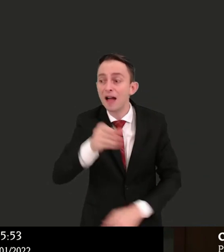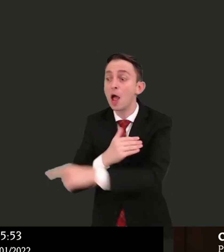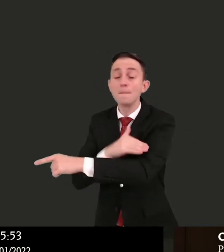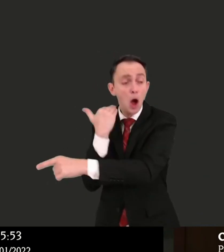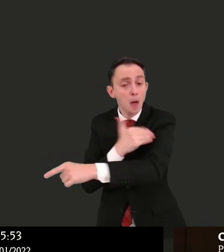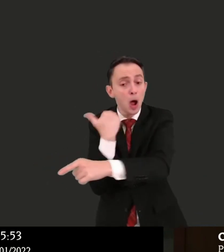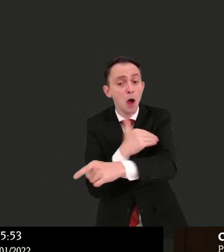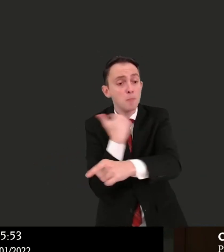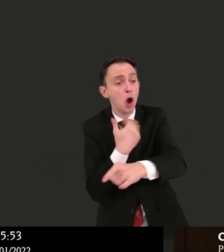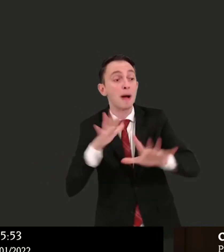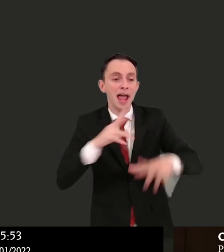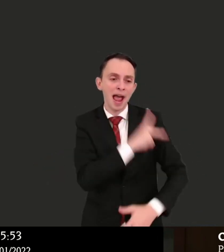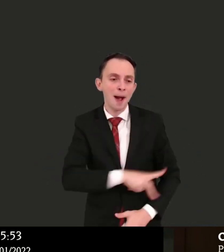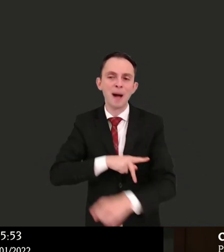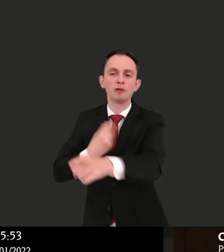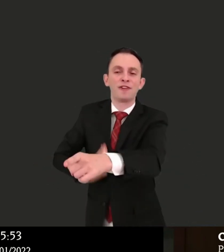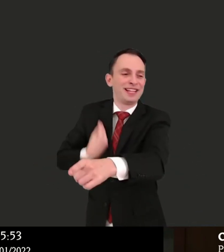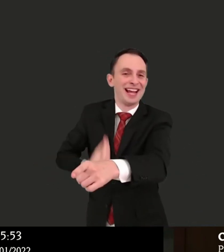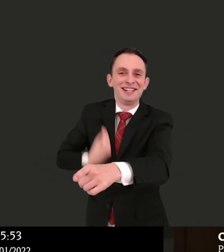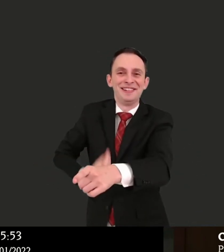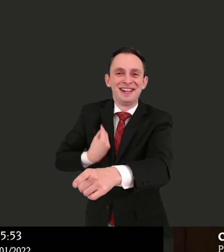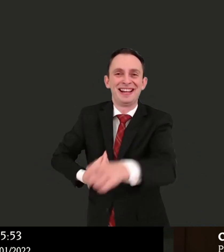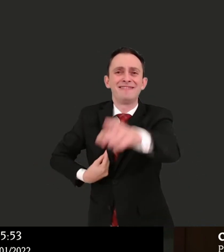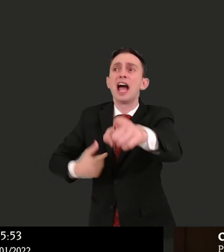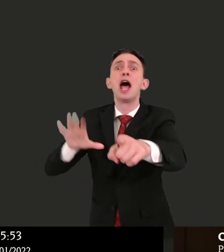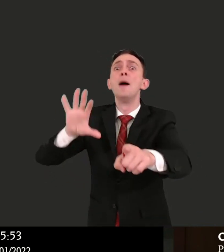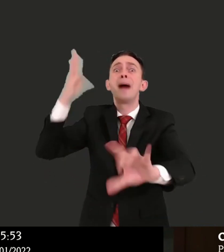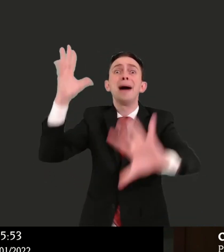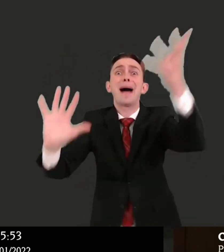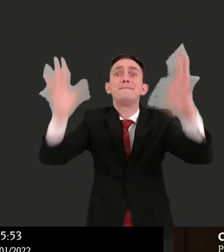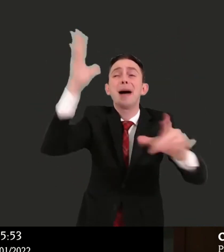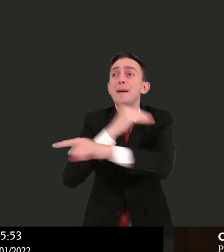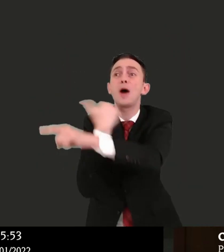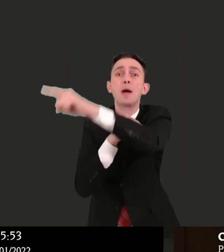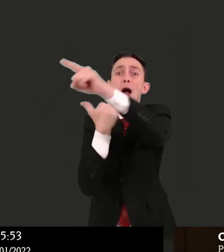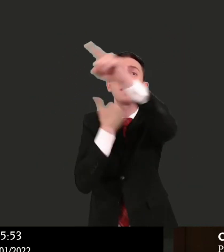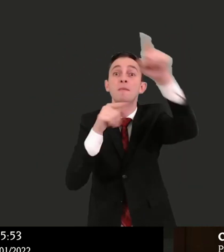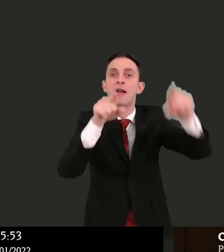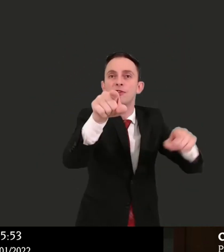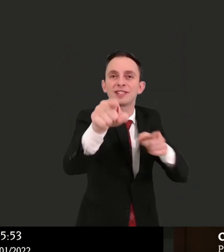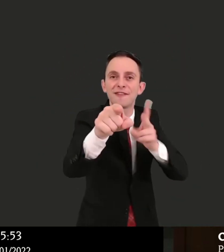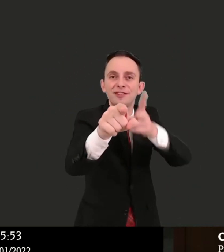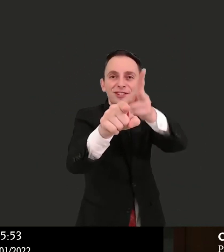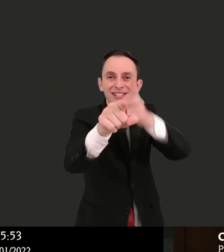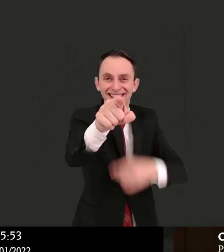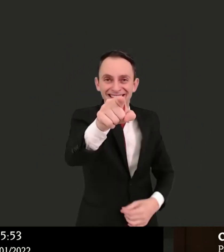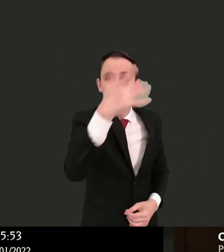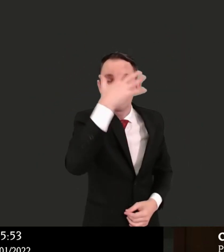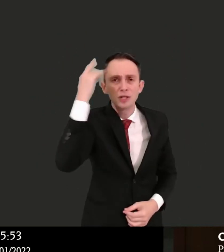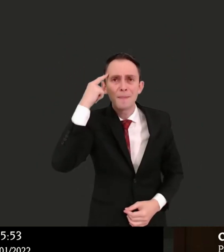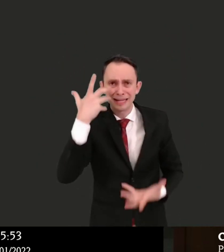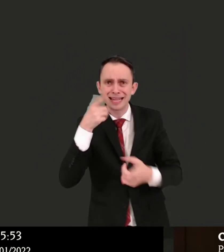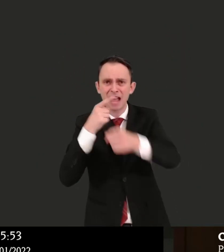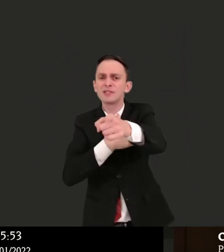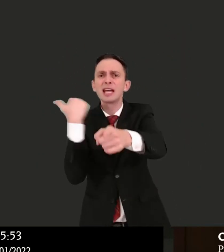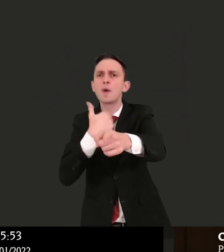vivo. Glória ao Senhor. Morre muitos, mas você fica vivo. Alguém falou que você vai morrer, o Senhor te fala: você vai viver,